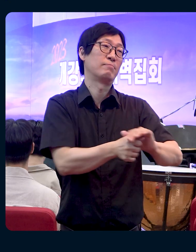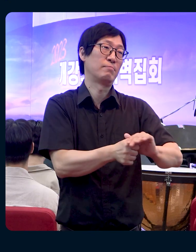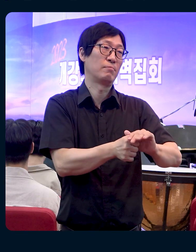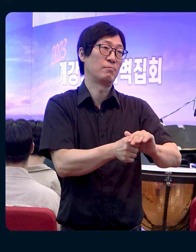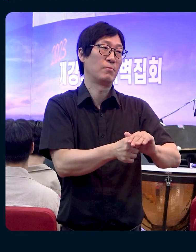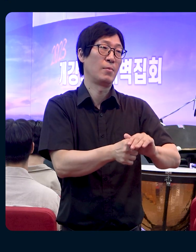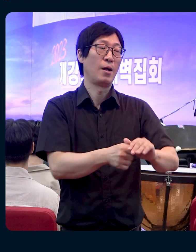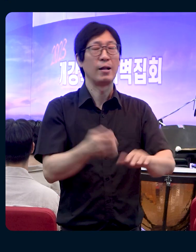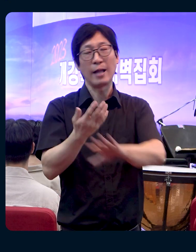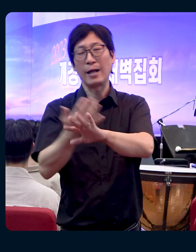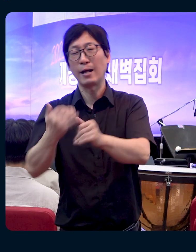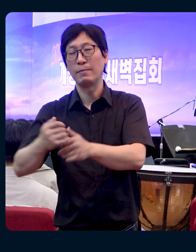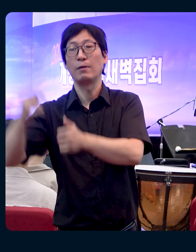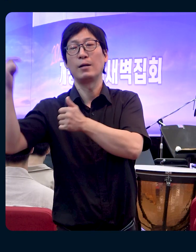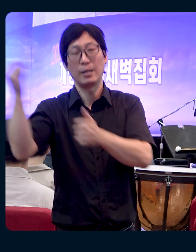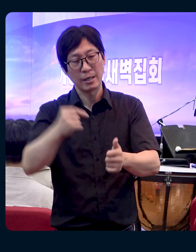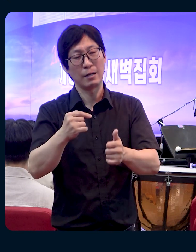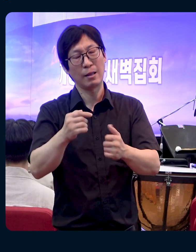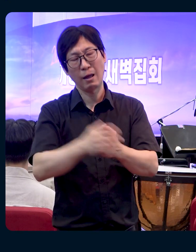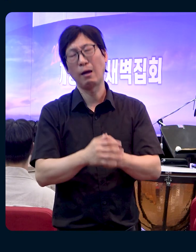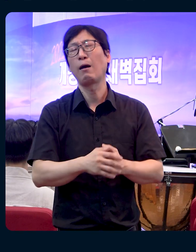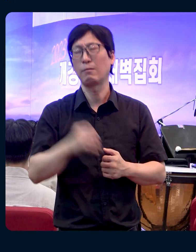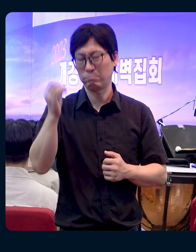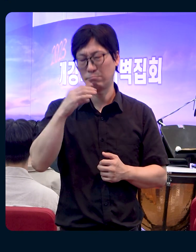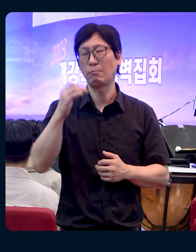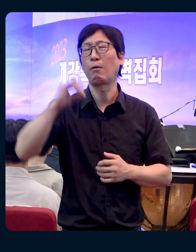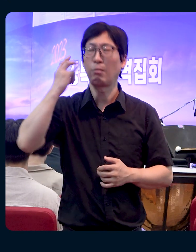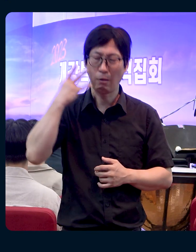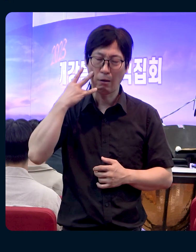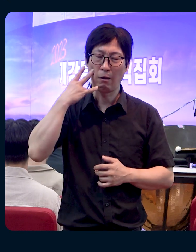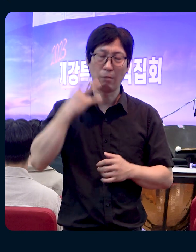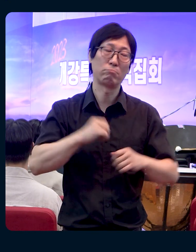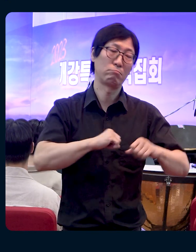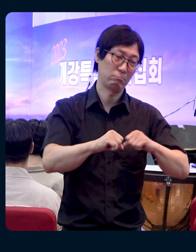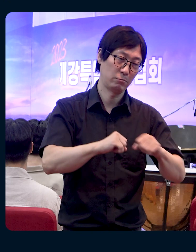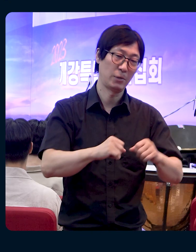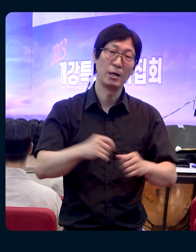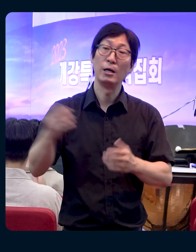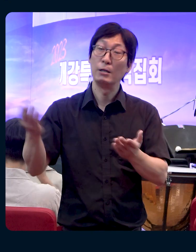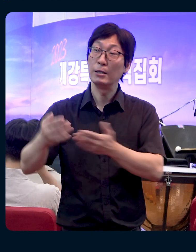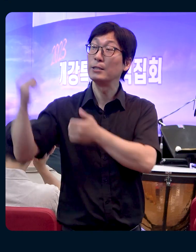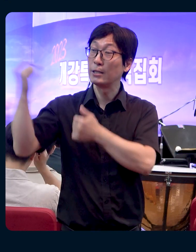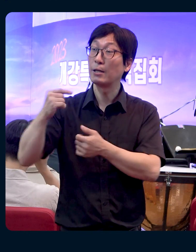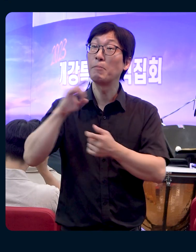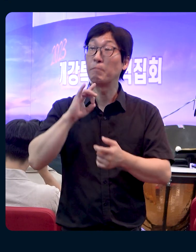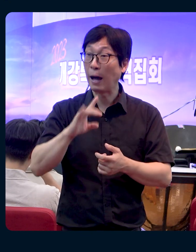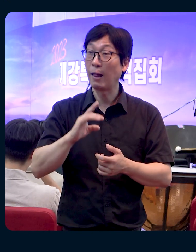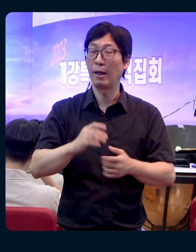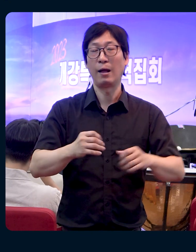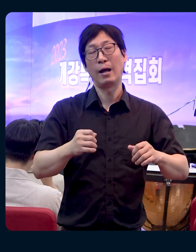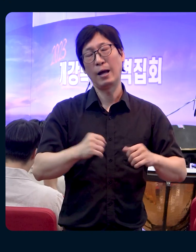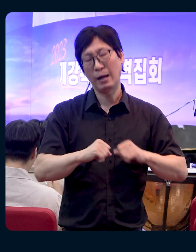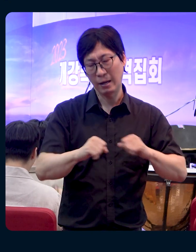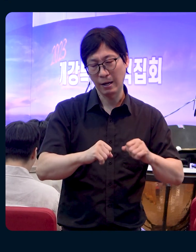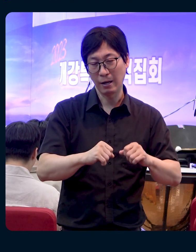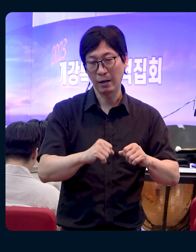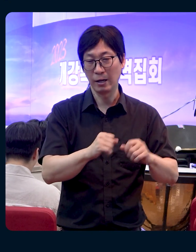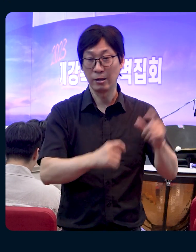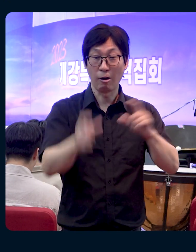남들이 시키니까, 그러니까 수동적으로 할 수밖에 없어요. 시키는 것만 한다 그 말이에요. 더 이상 하지